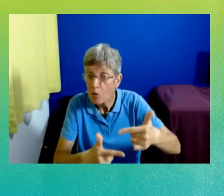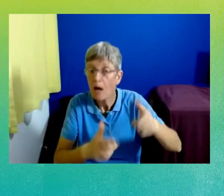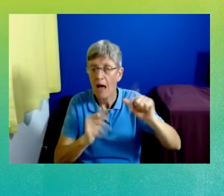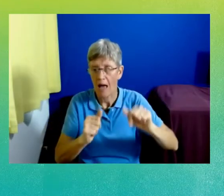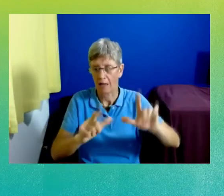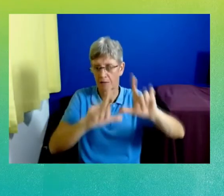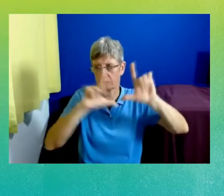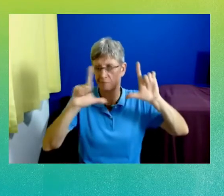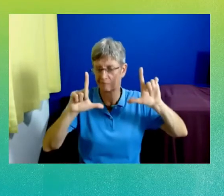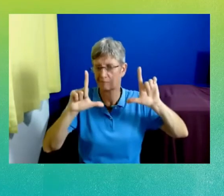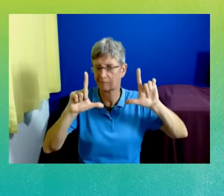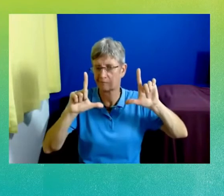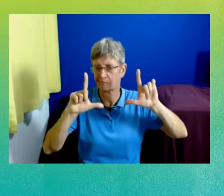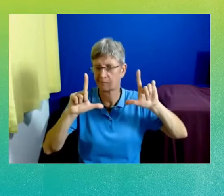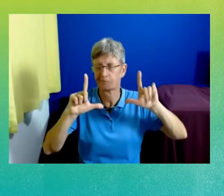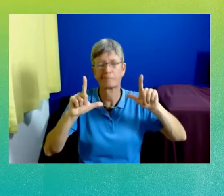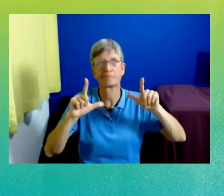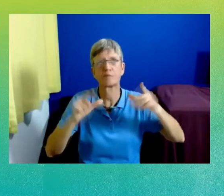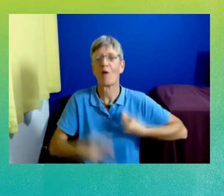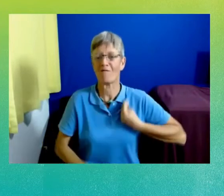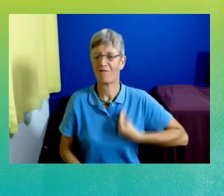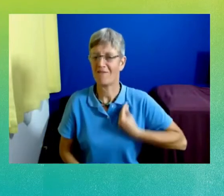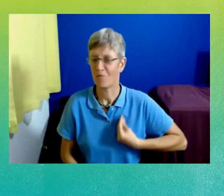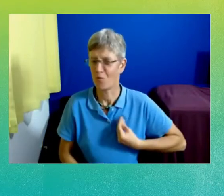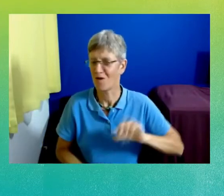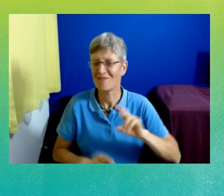a legenda. Então.